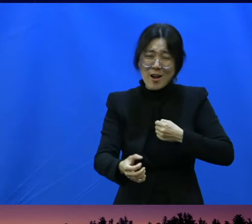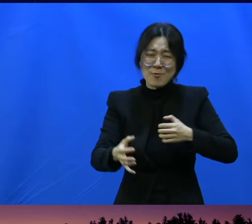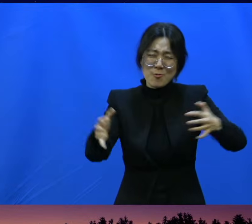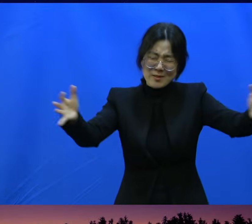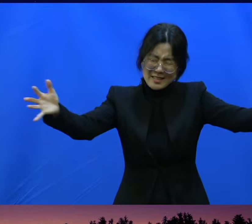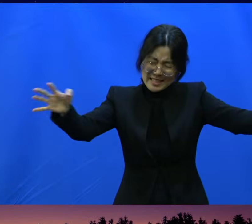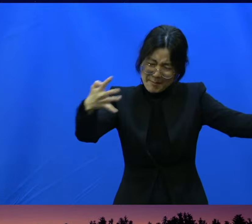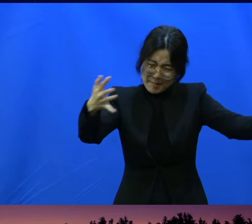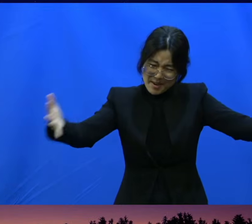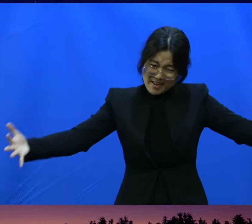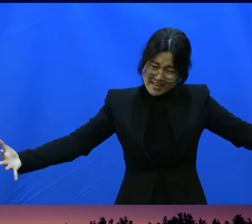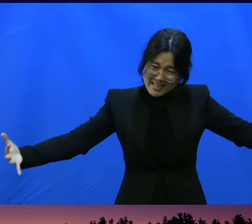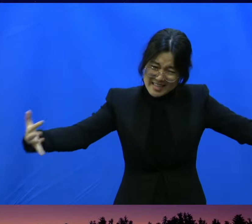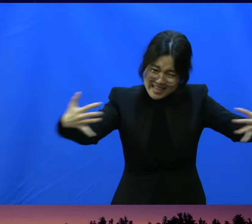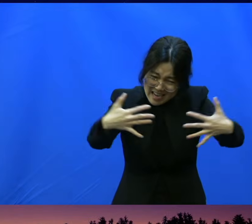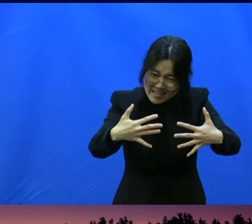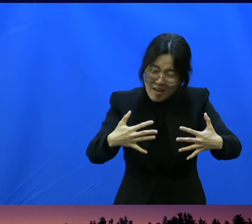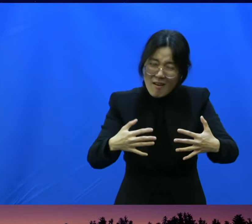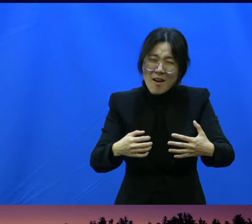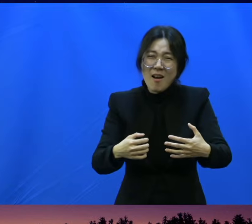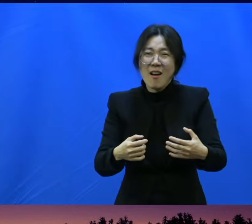그들과 함께하는 법을 배워갔던 거죠.